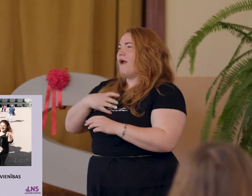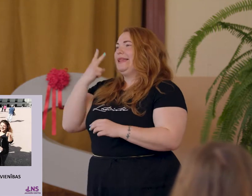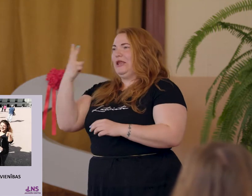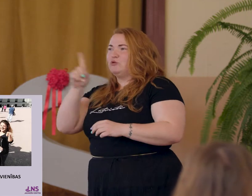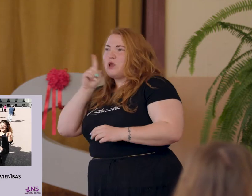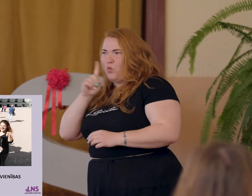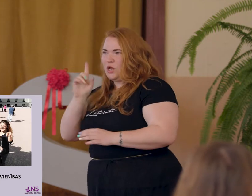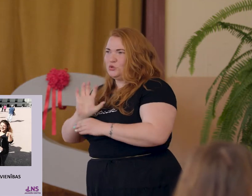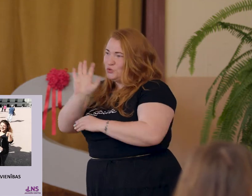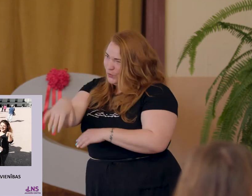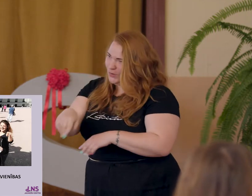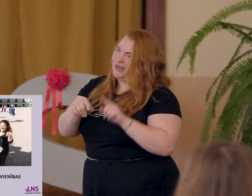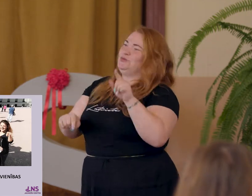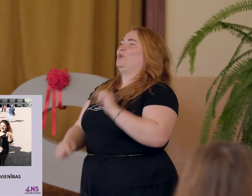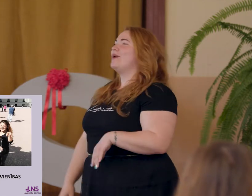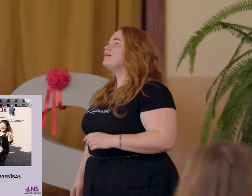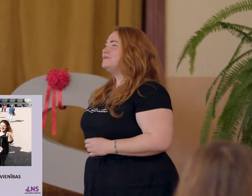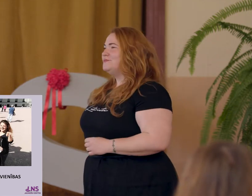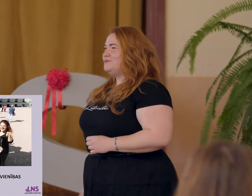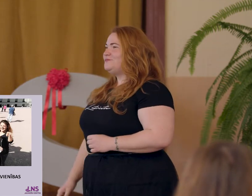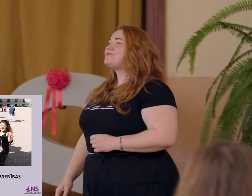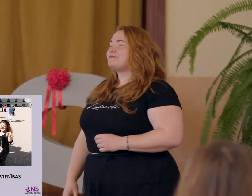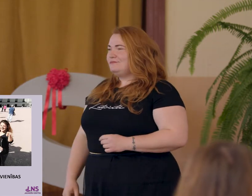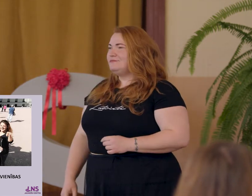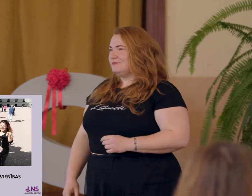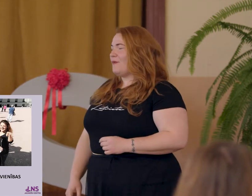Jā. Bet vajadzētu divus jauniešus deliģēt uz turieni.